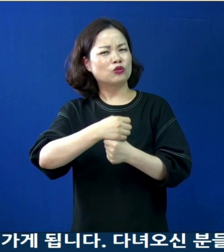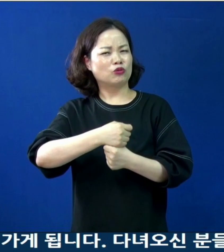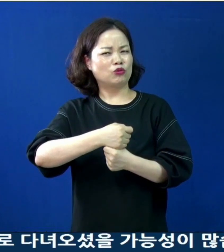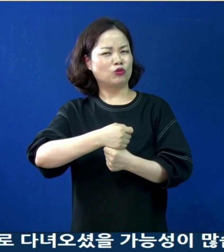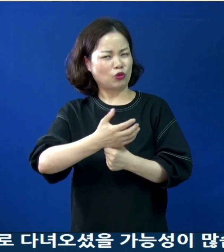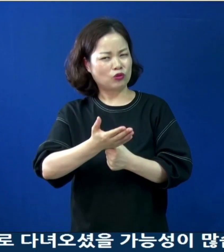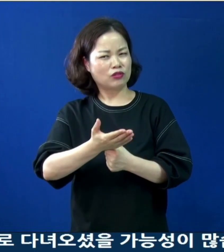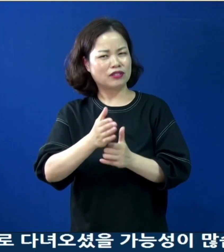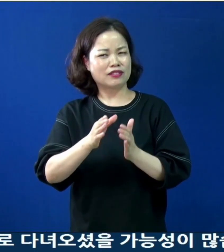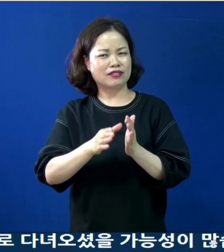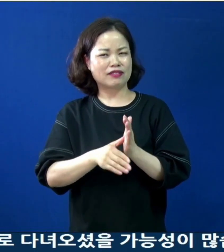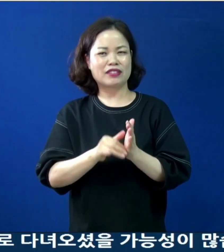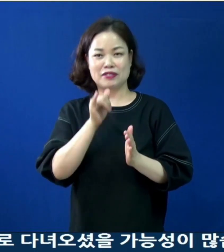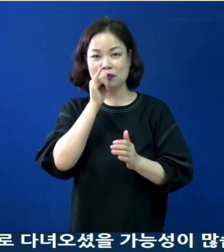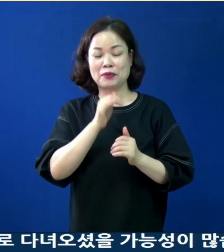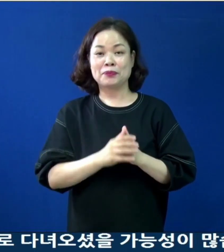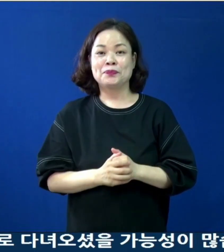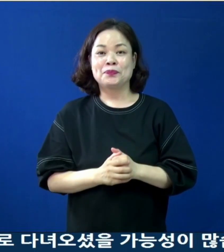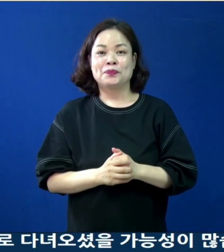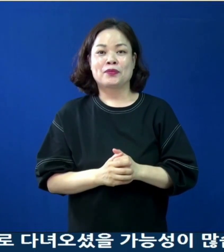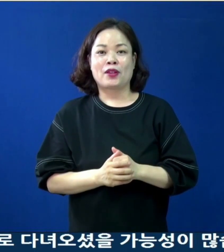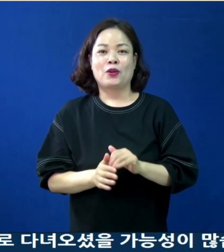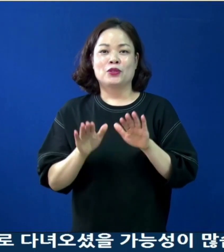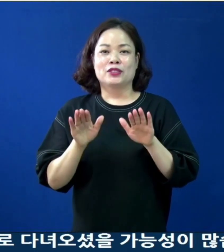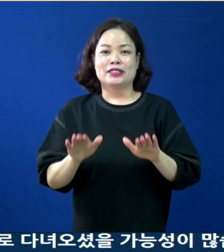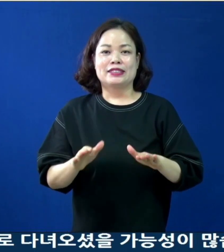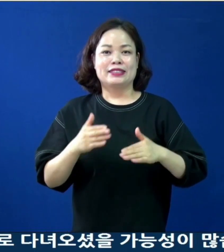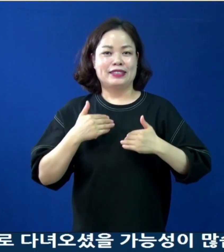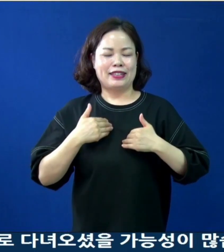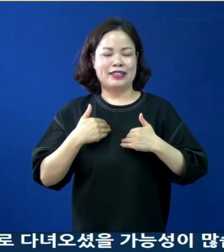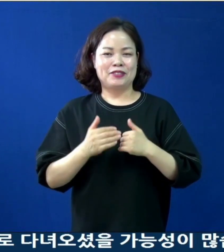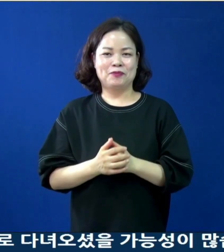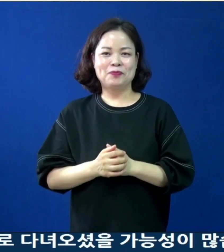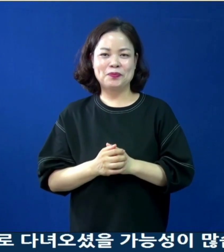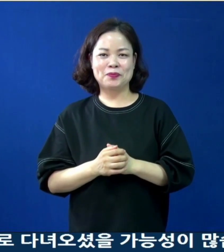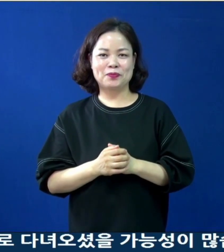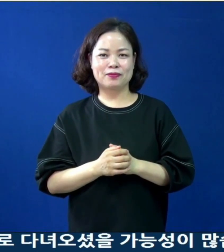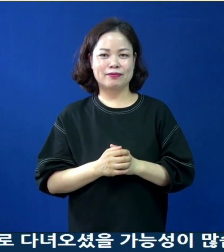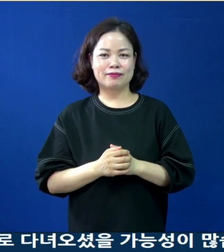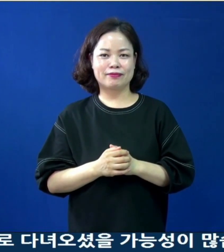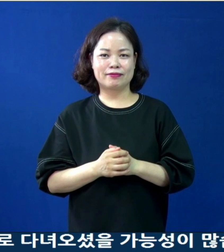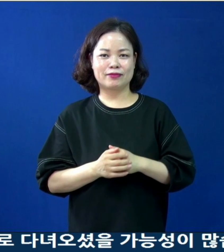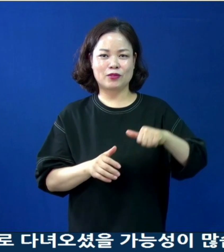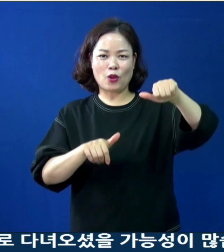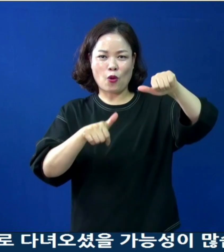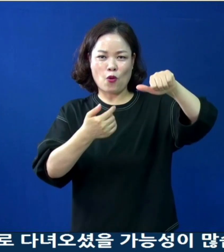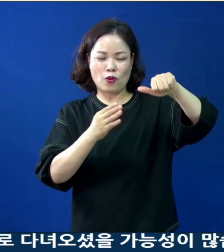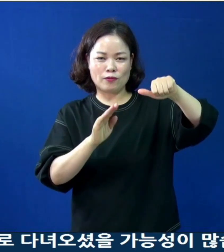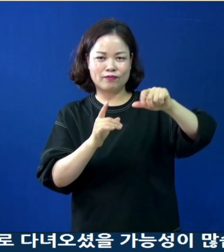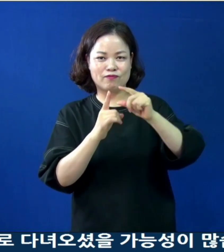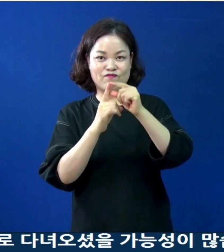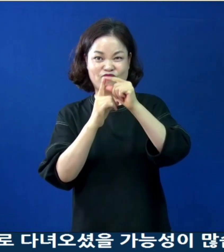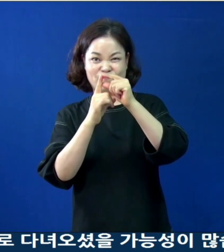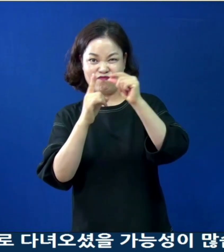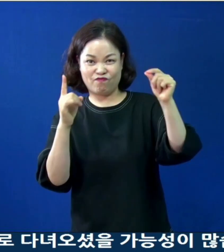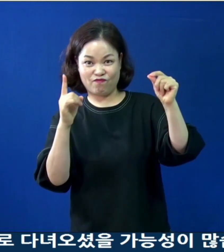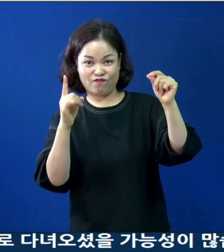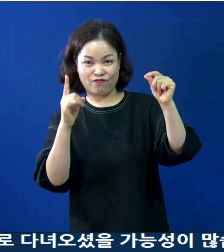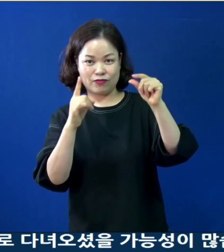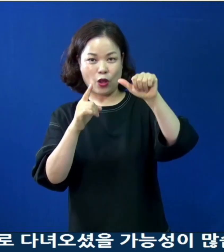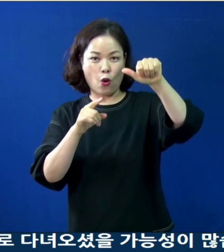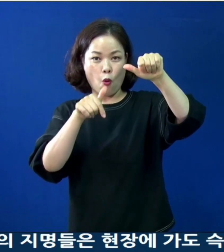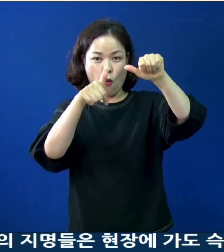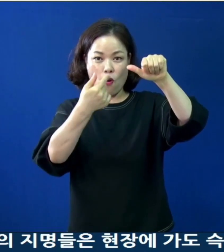제법 많습니다. 그래서 오늘 제가 아주 그 5급 투어 가이드입니다.